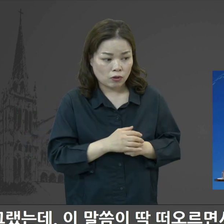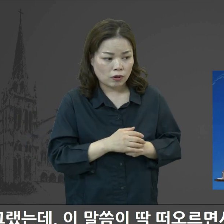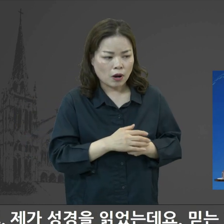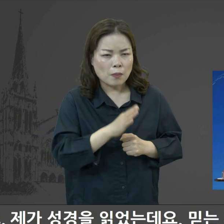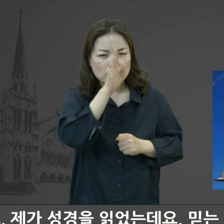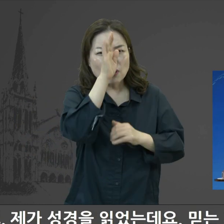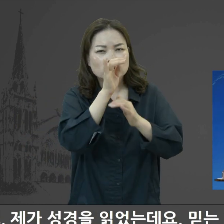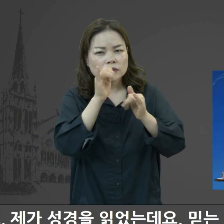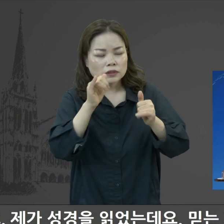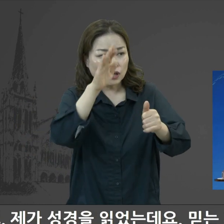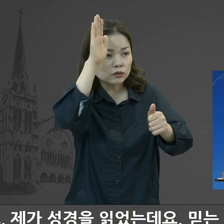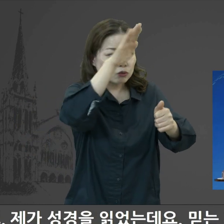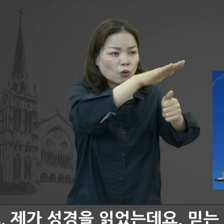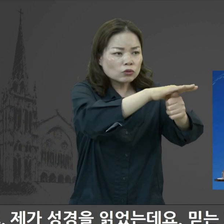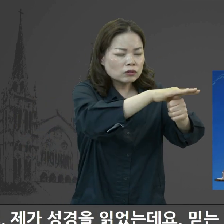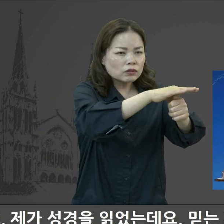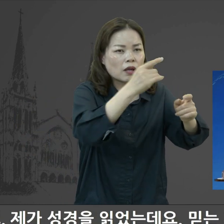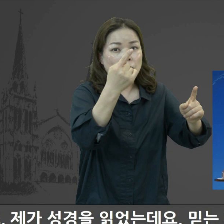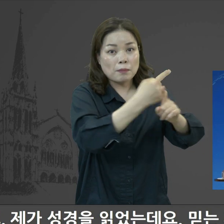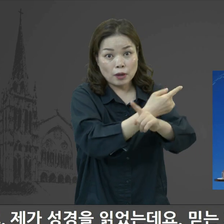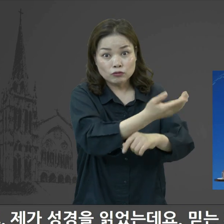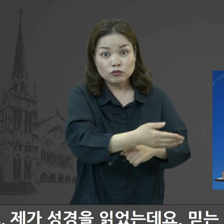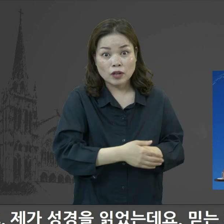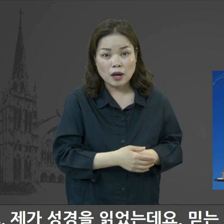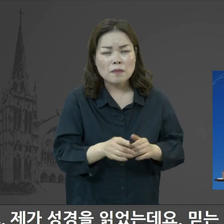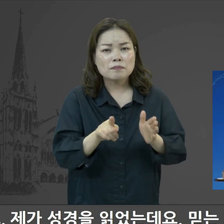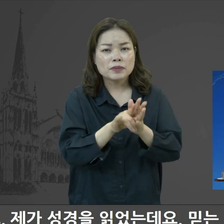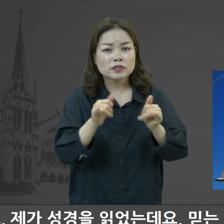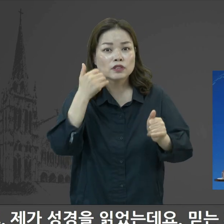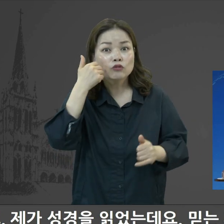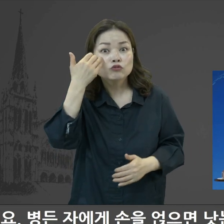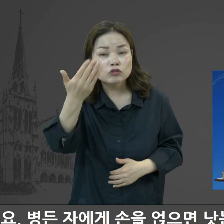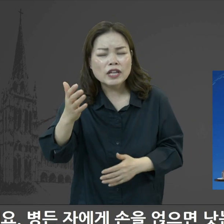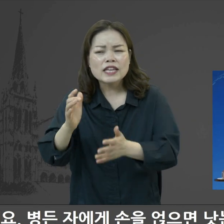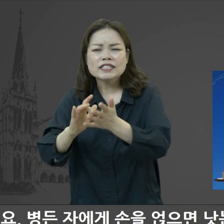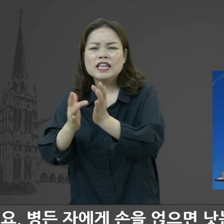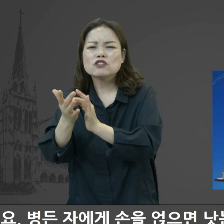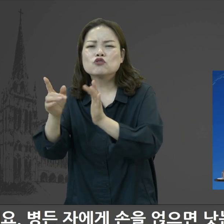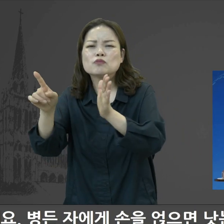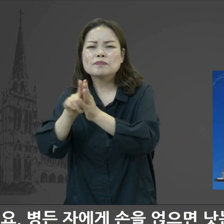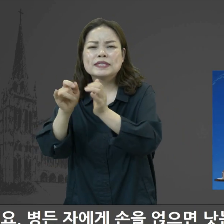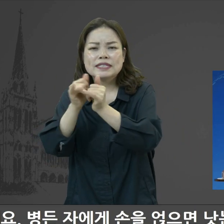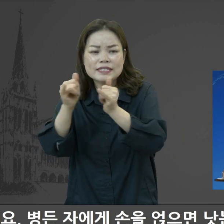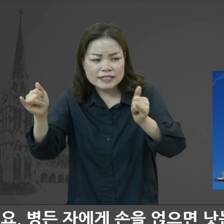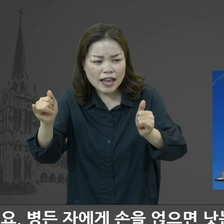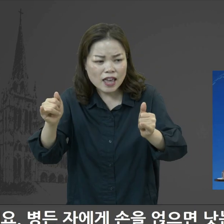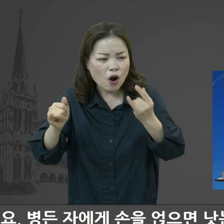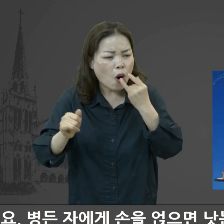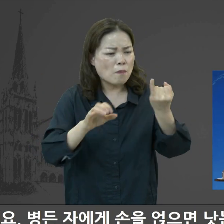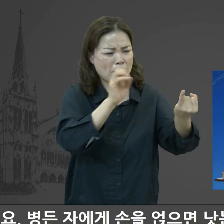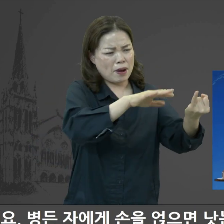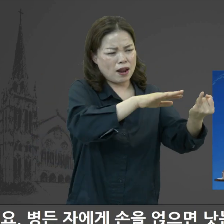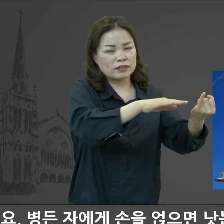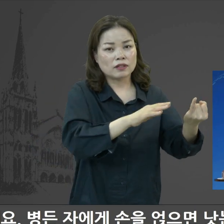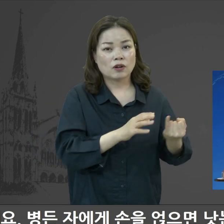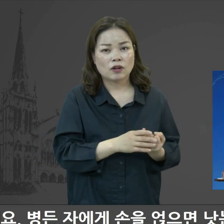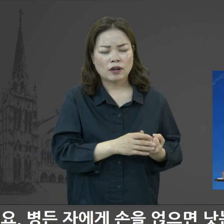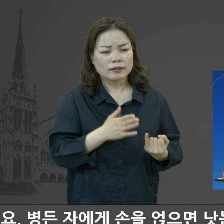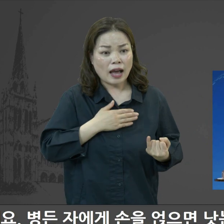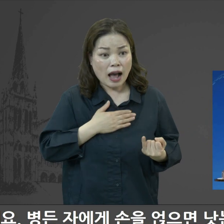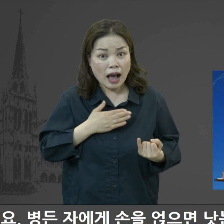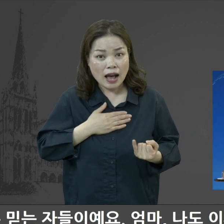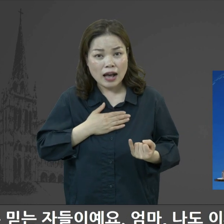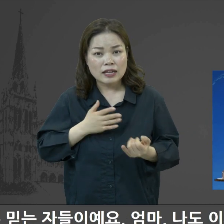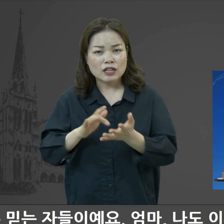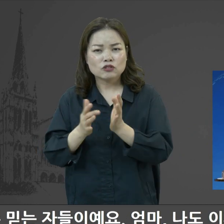근데요 병든 자에게 손을 얹은 즉 낫는데요. 믿는 자가 누구냐 하면 예수 믿는 자들이에요. 엄마 나도 이제 믿는 자 됐어요.